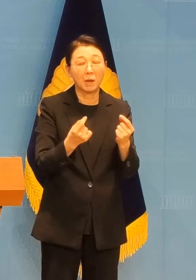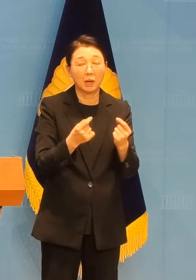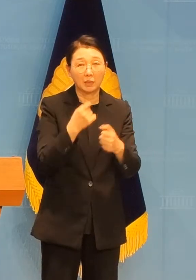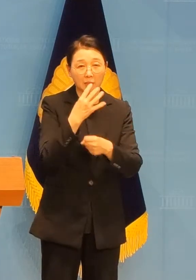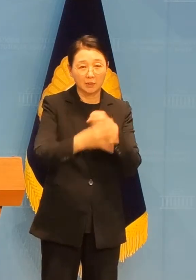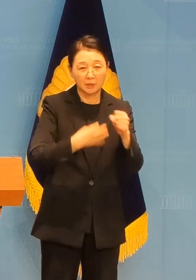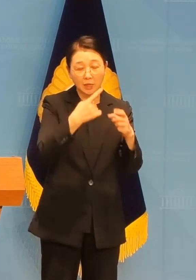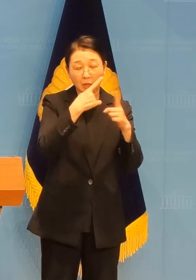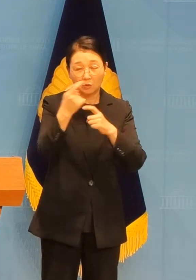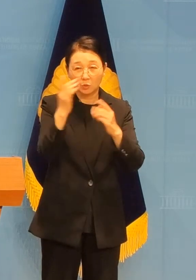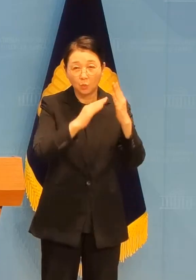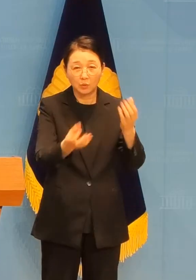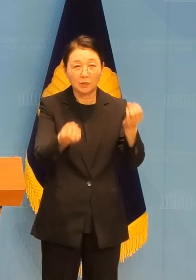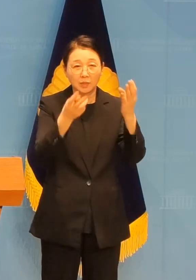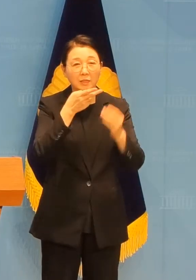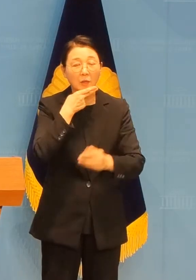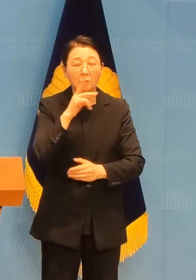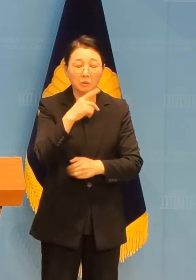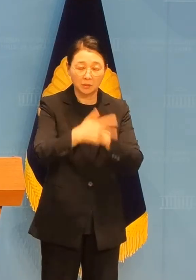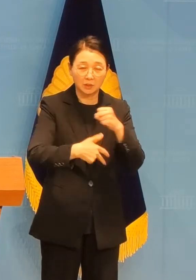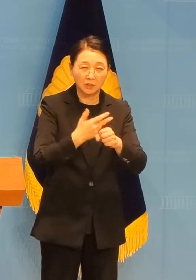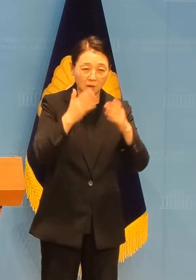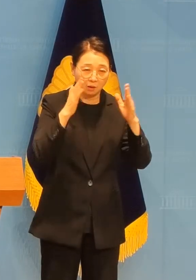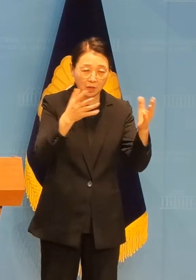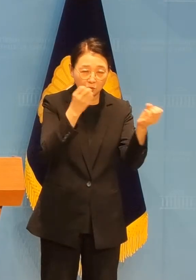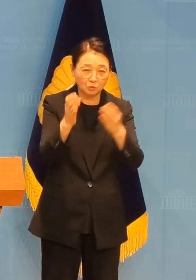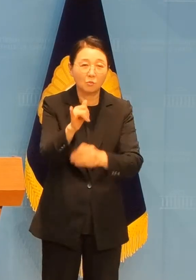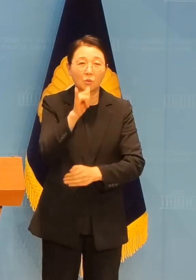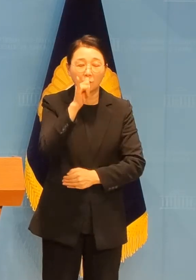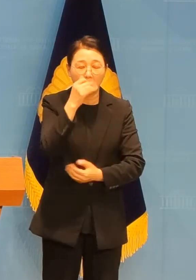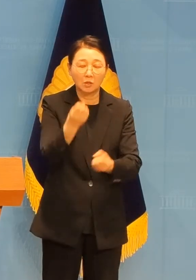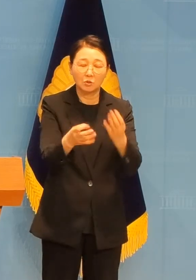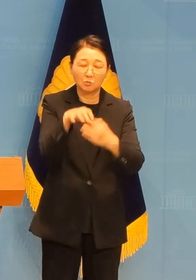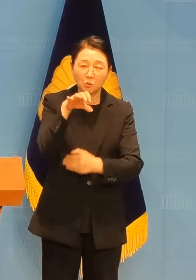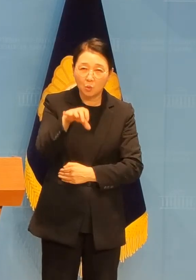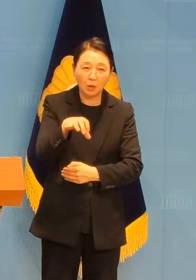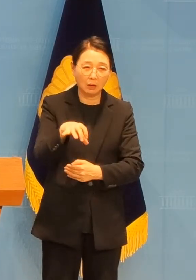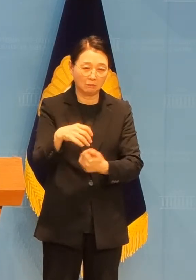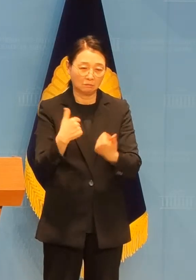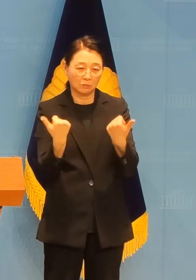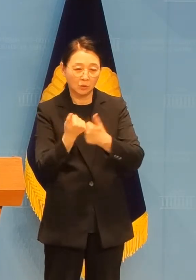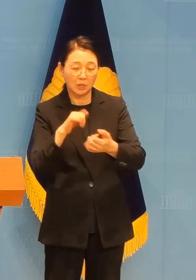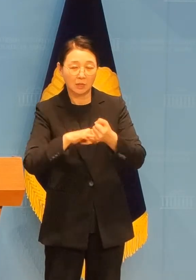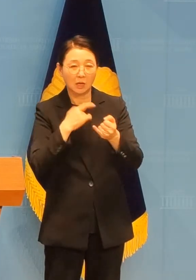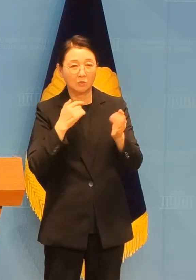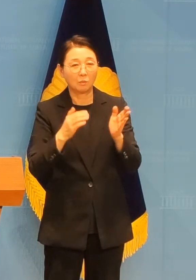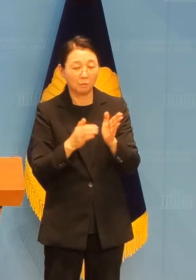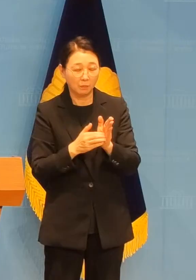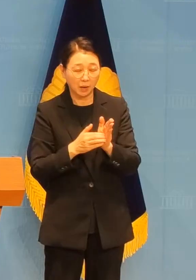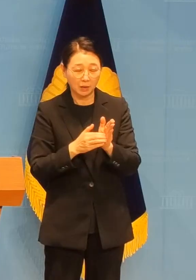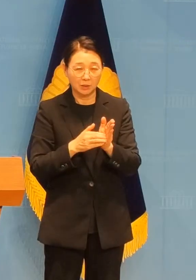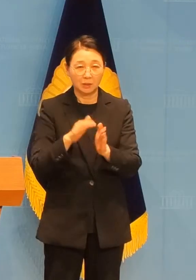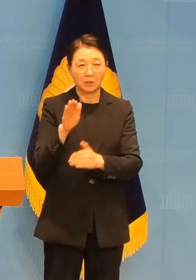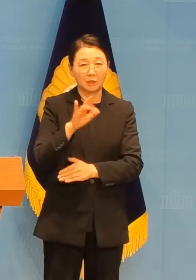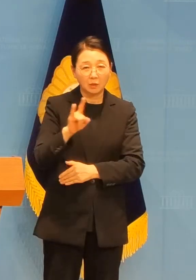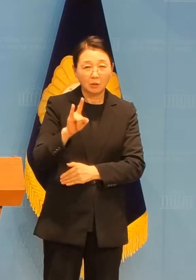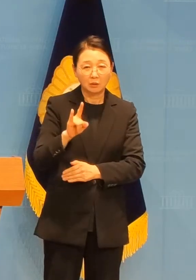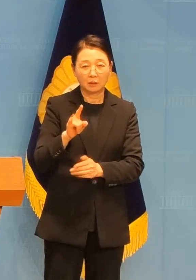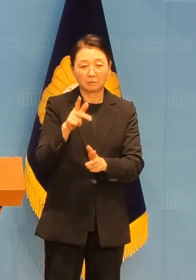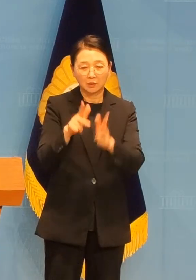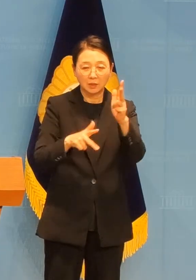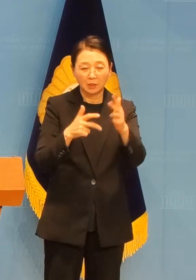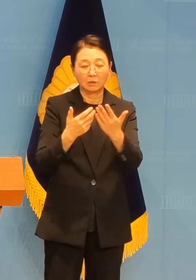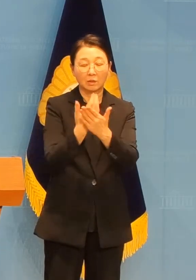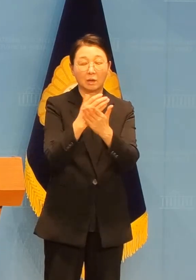공식 행사가 없는 건 7년간 추모식을 열고 추모 공간도 논의하기로 약속했던 현대산업개발에서 아무 이유